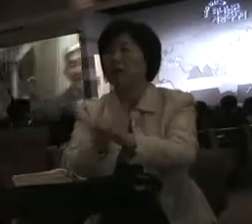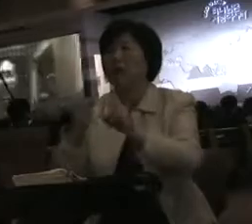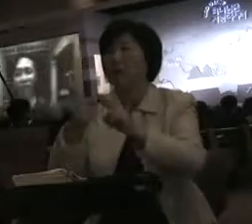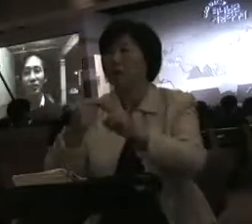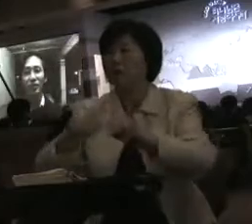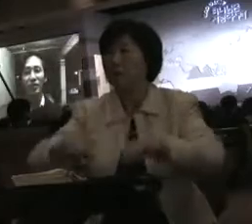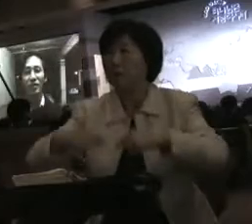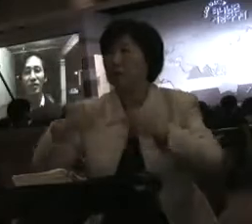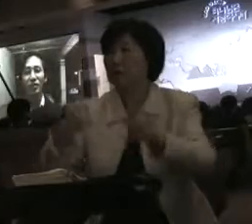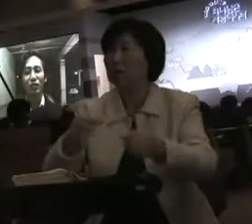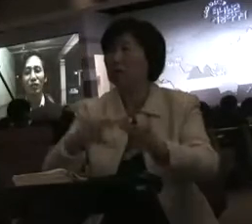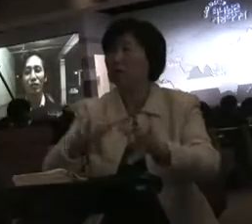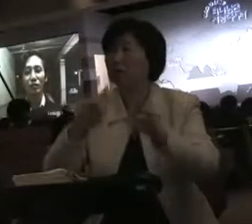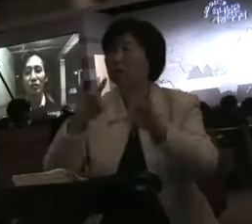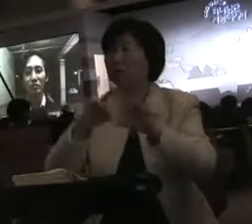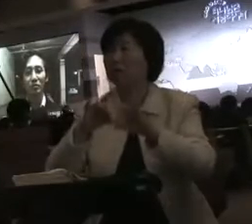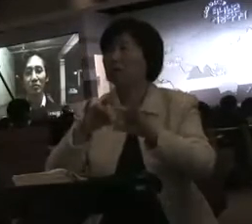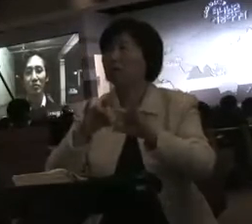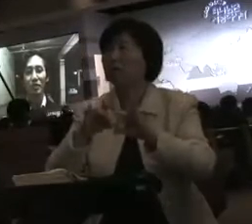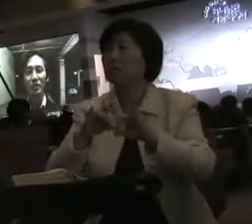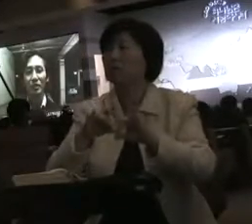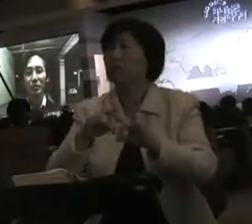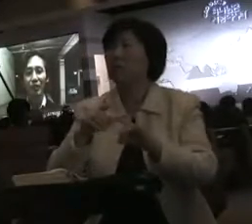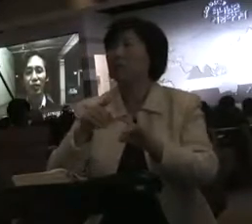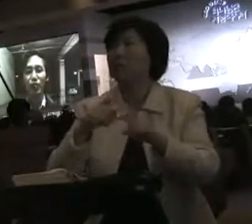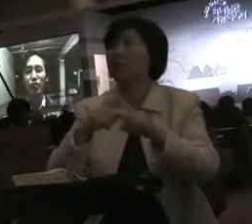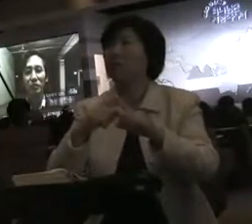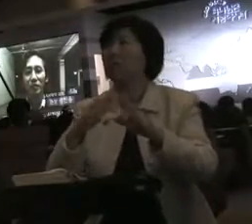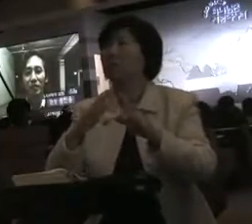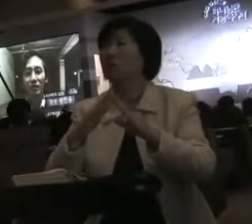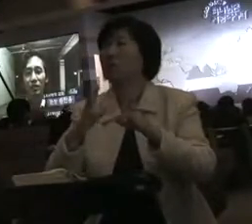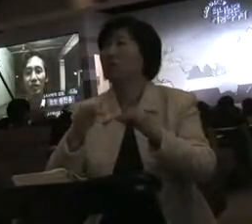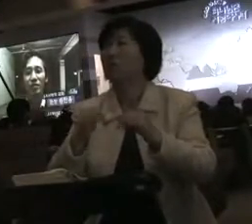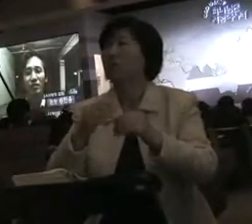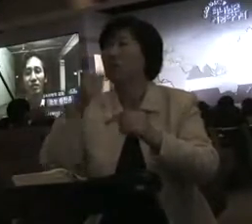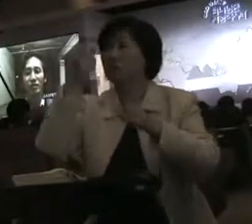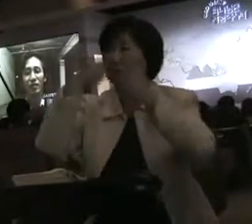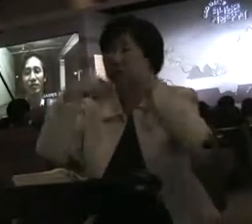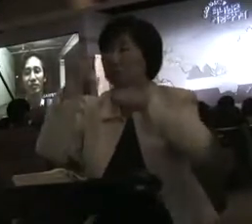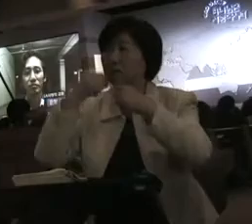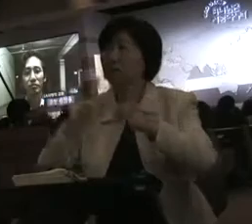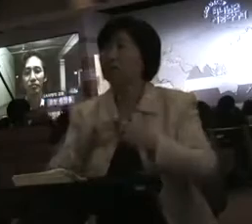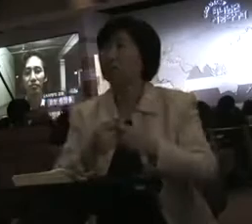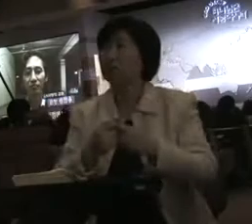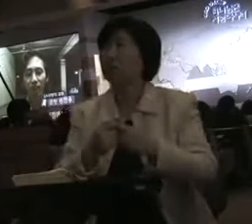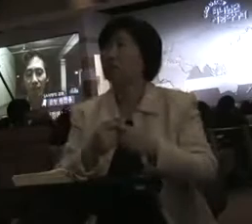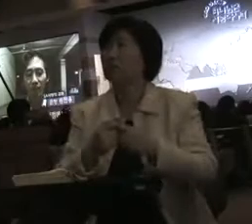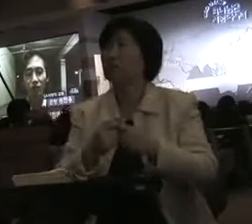것입니다. 처음에는 와이프랑도 많이 울었습니다. 혼자 있을 때나